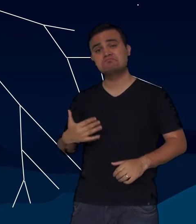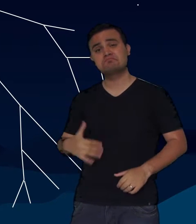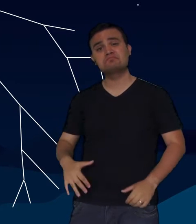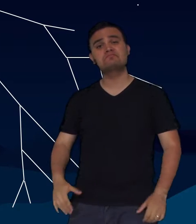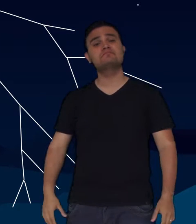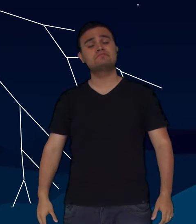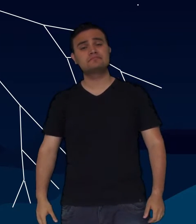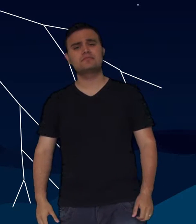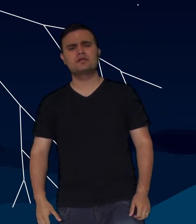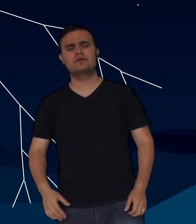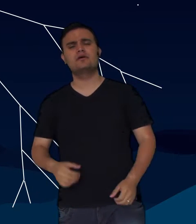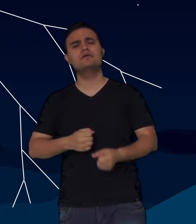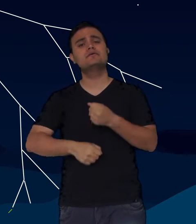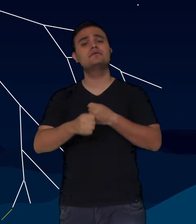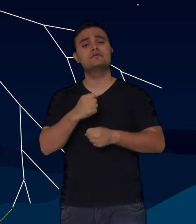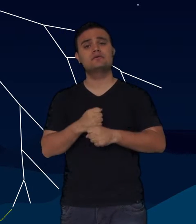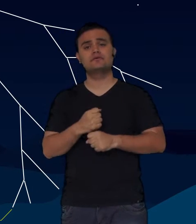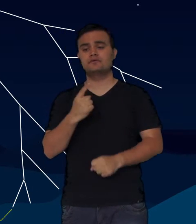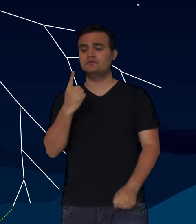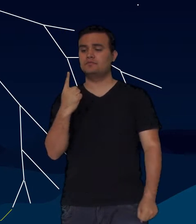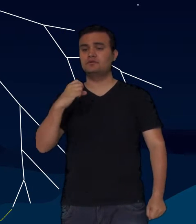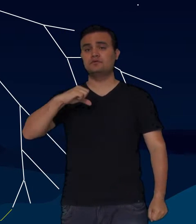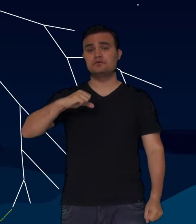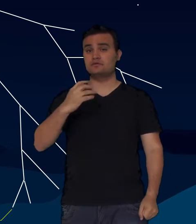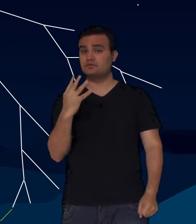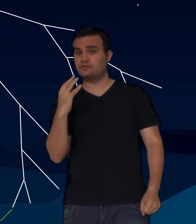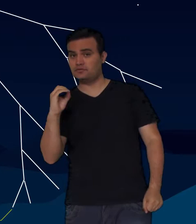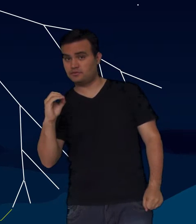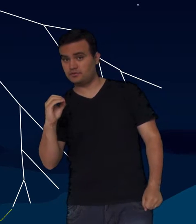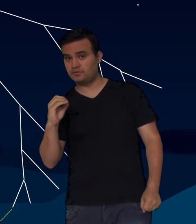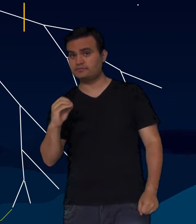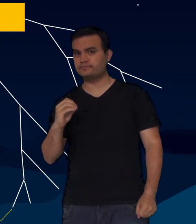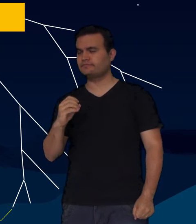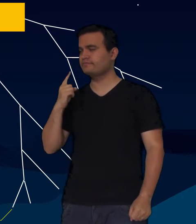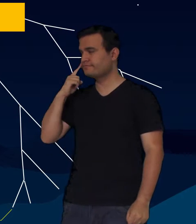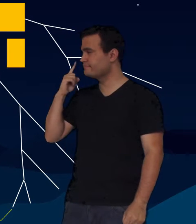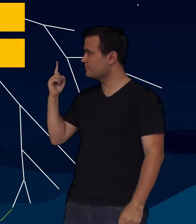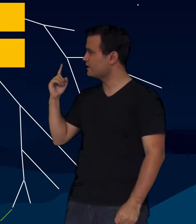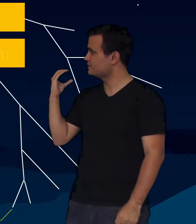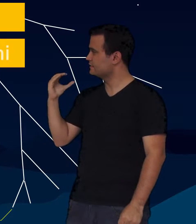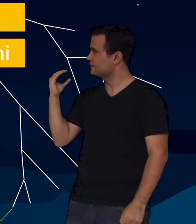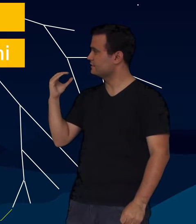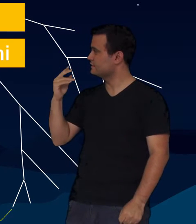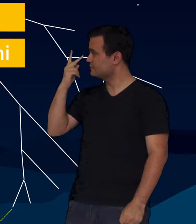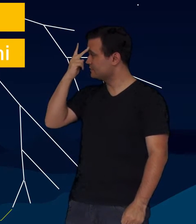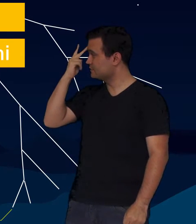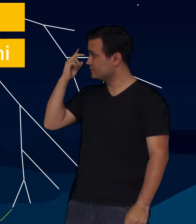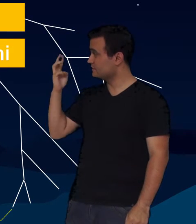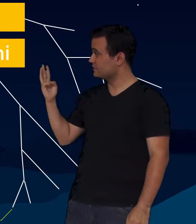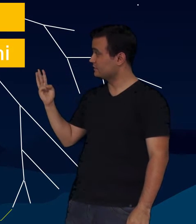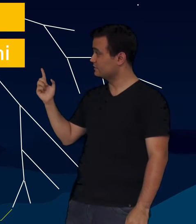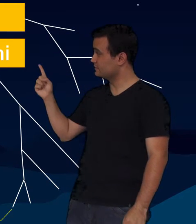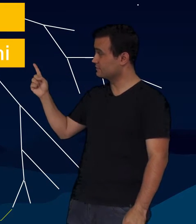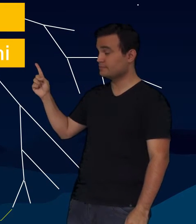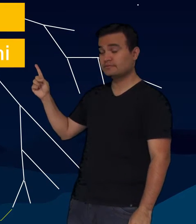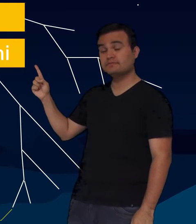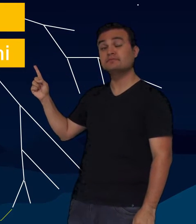Em 1940, os cientistas Cesar Latz, Poel e Occhialini observam que neste chuveiro